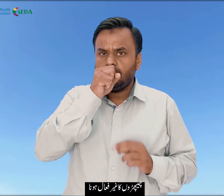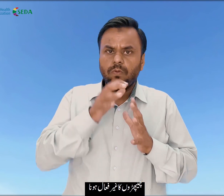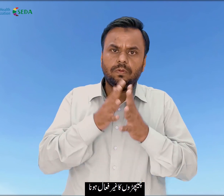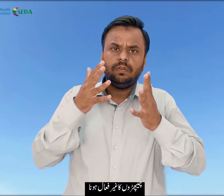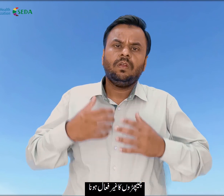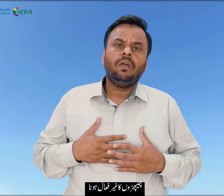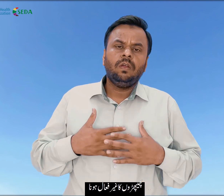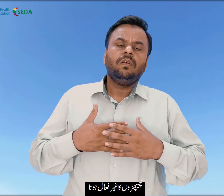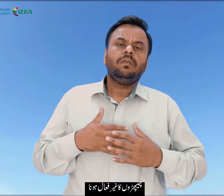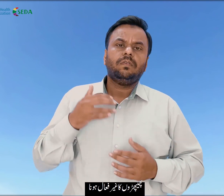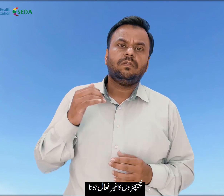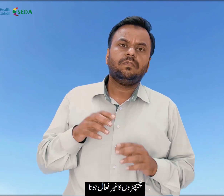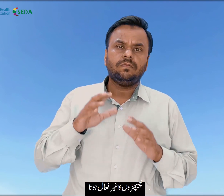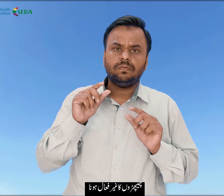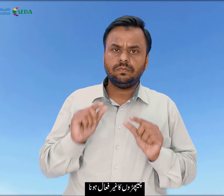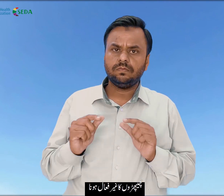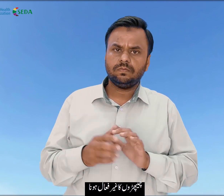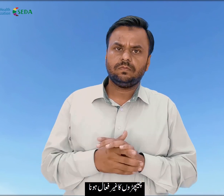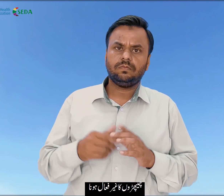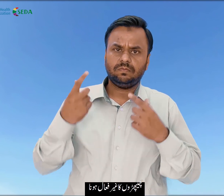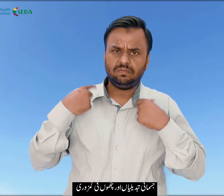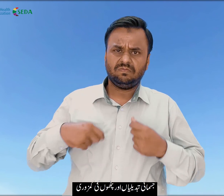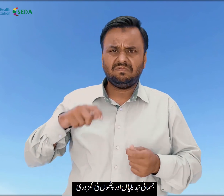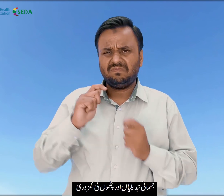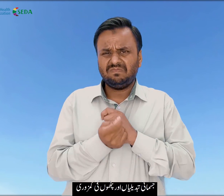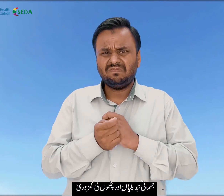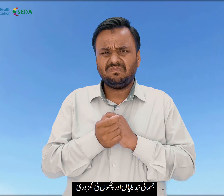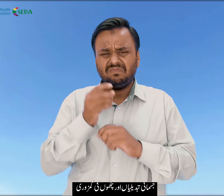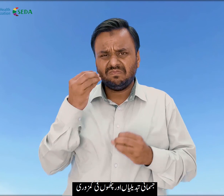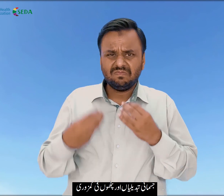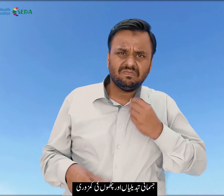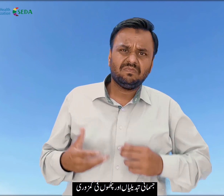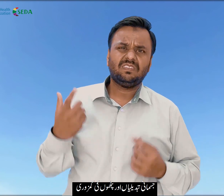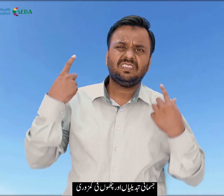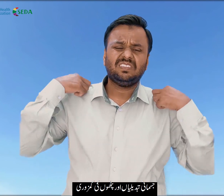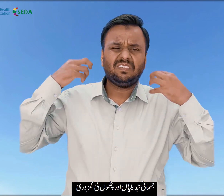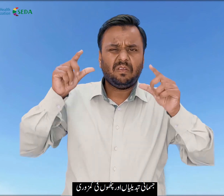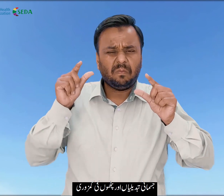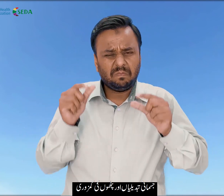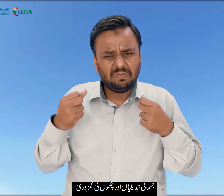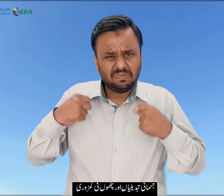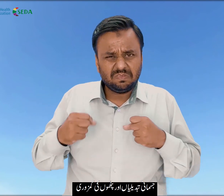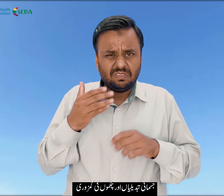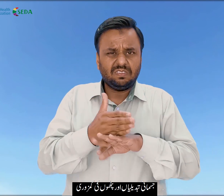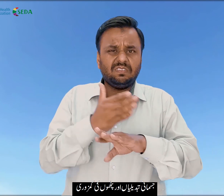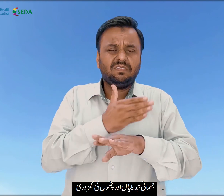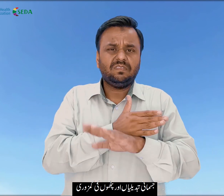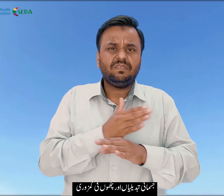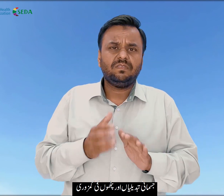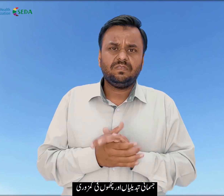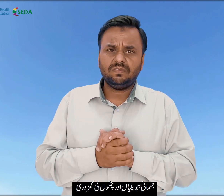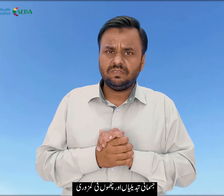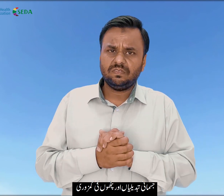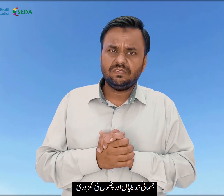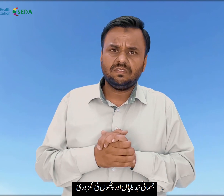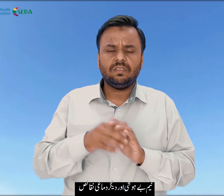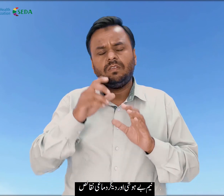پھیپھڑوں کا غیر فعال ہونا، جسمانی تبدیلیاں اور پٹھوں کی کمزوری، نیم